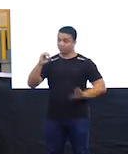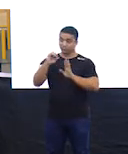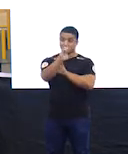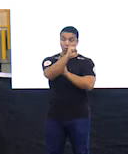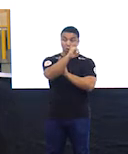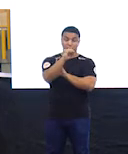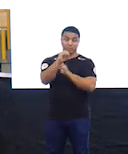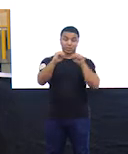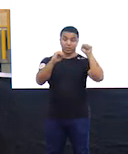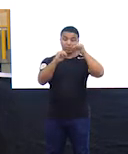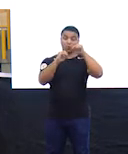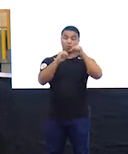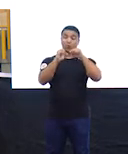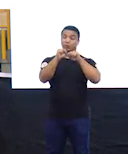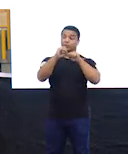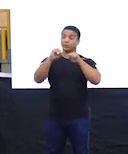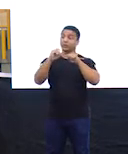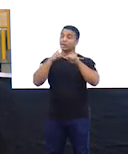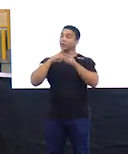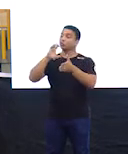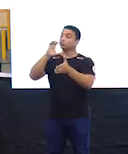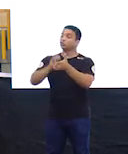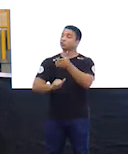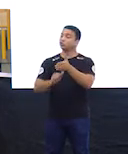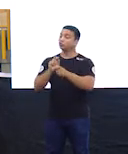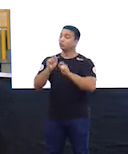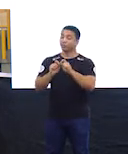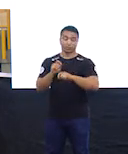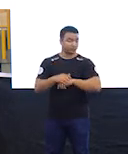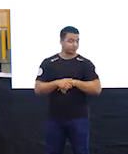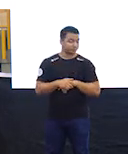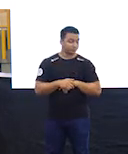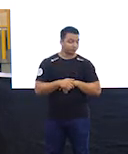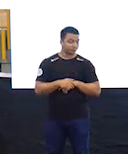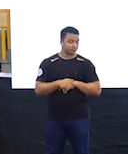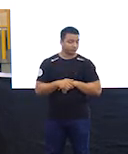Agora, em cima desses 80,